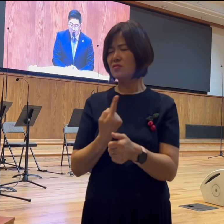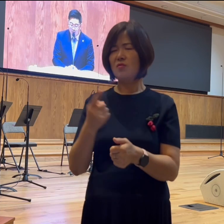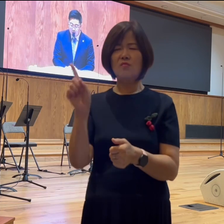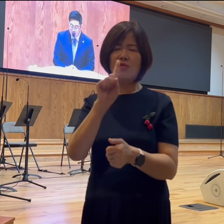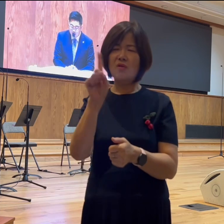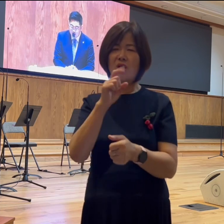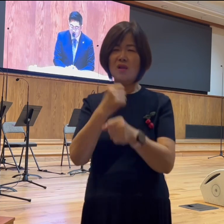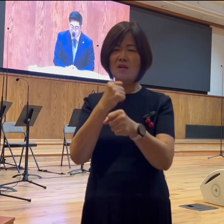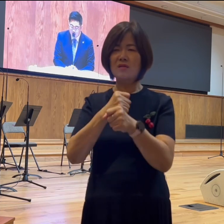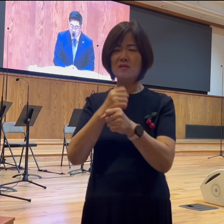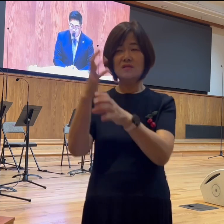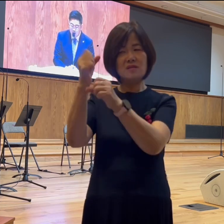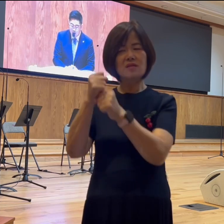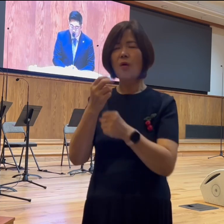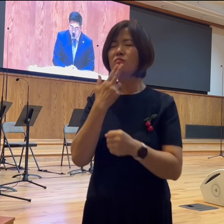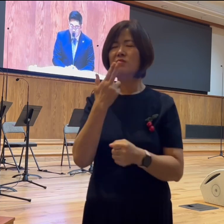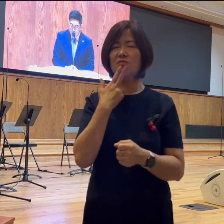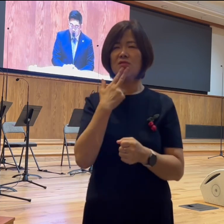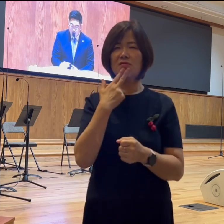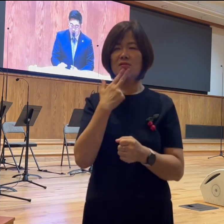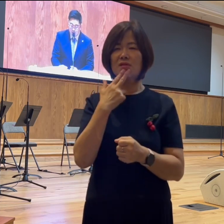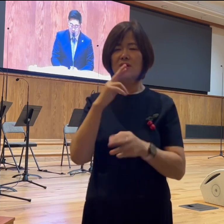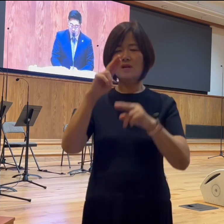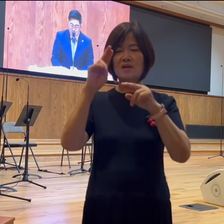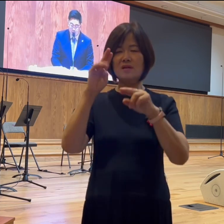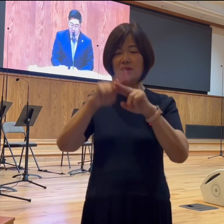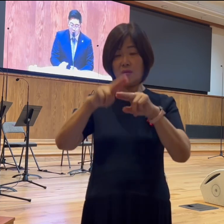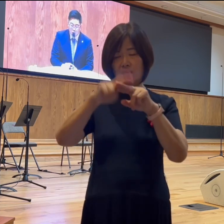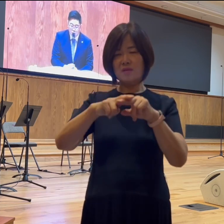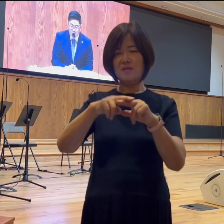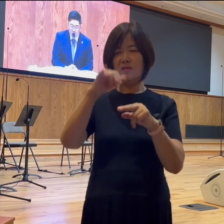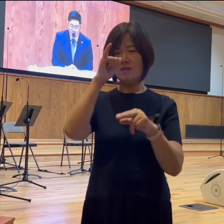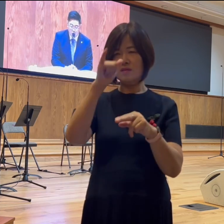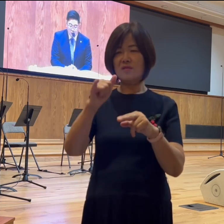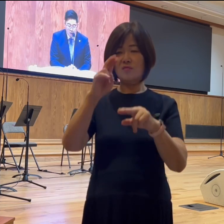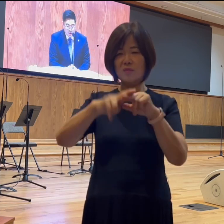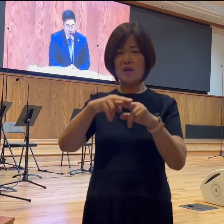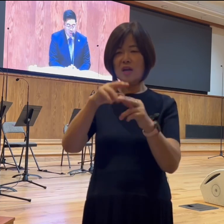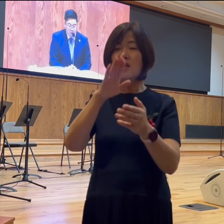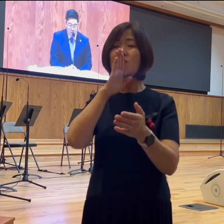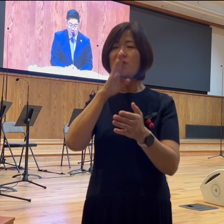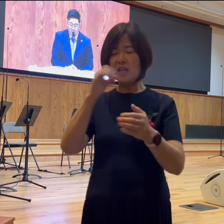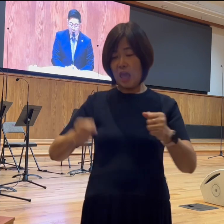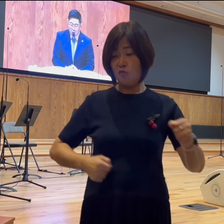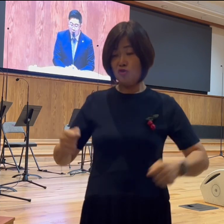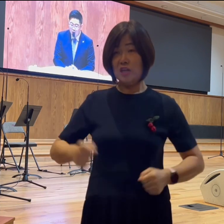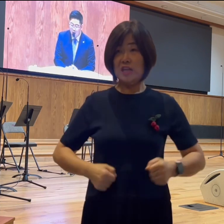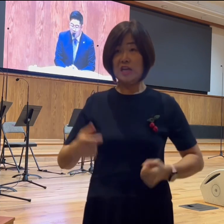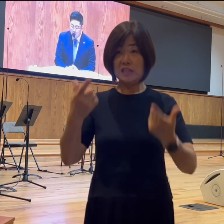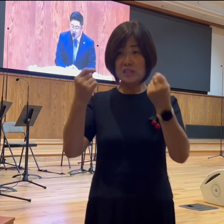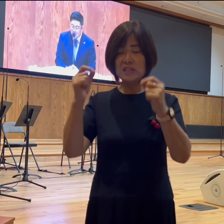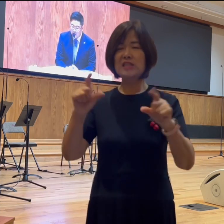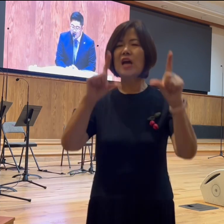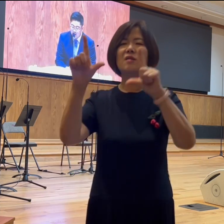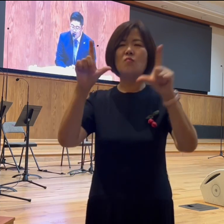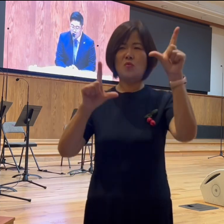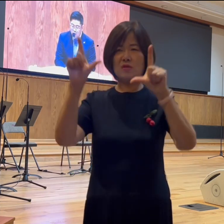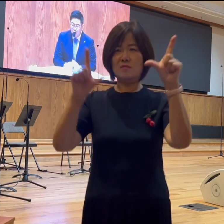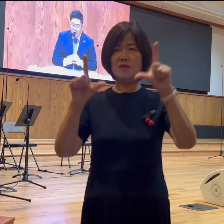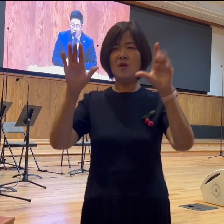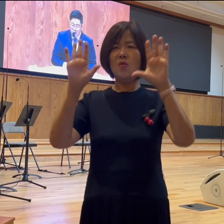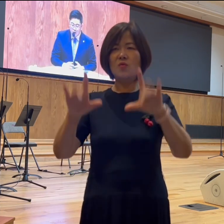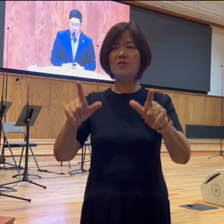의지조차 말살된 채 지배당하는, 마치 우물한 개구리처럼 사는 모습이 오늘날의 냉정한 세상이